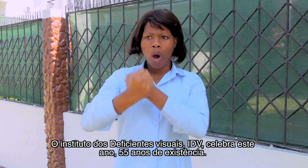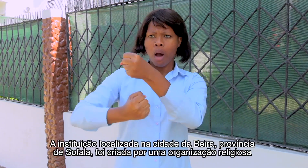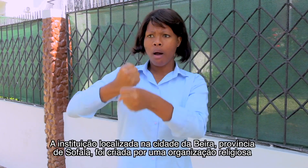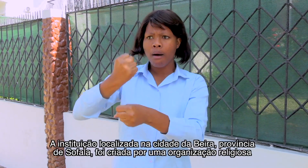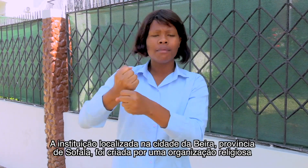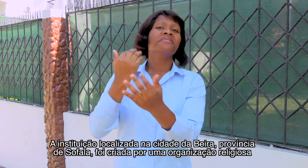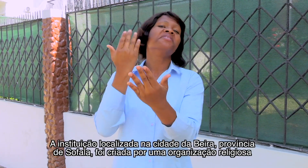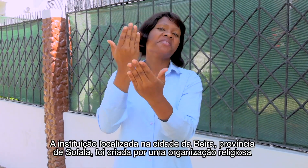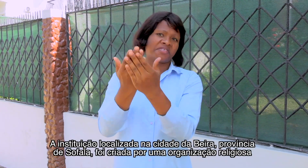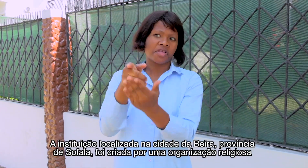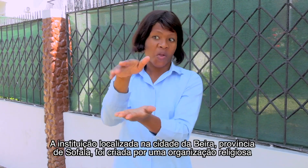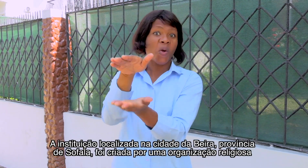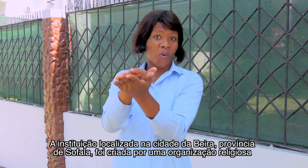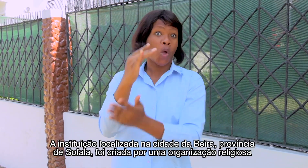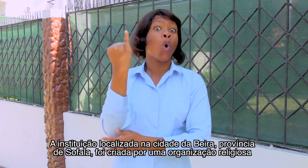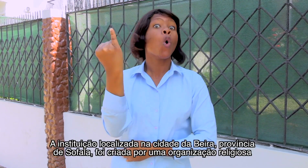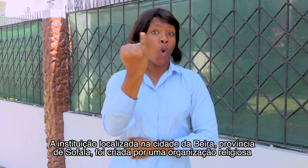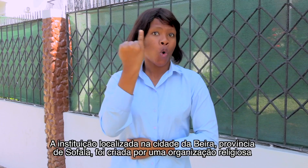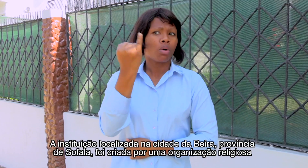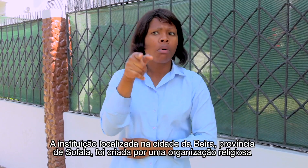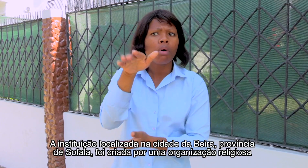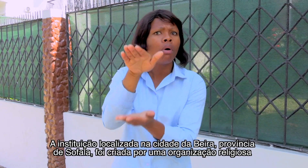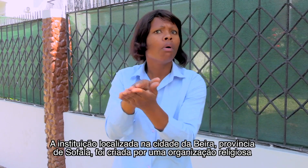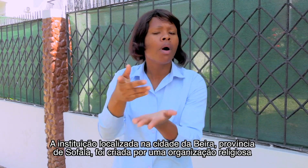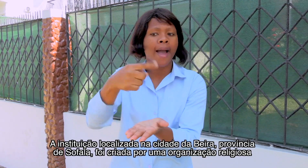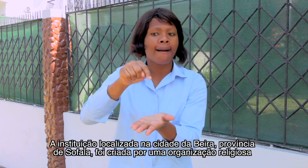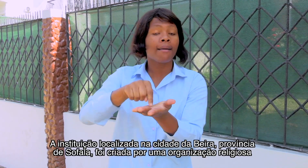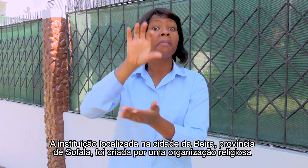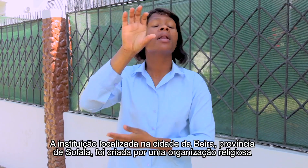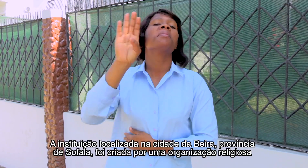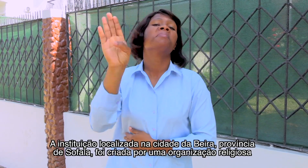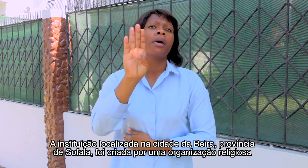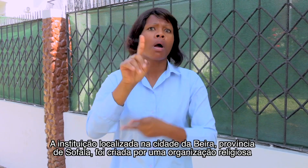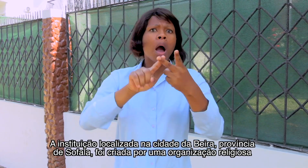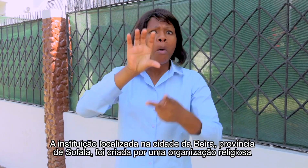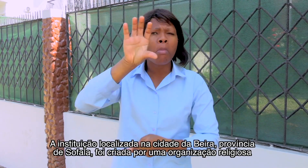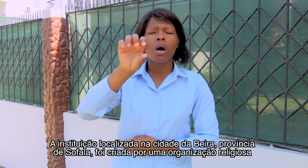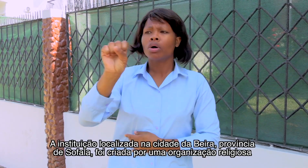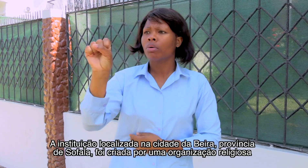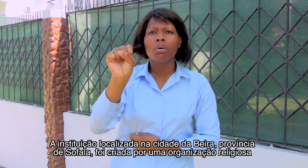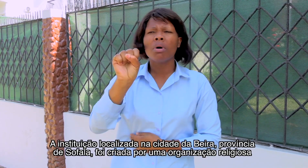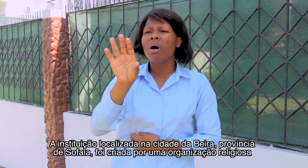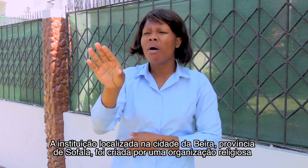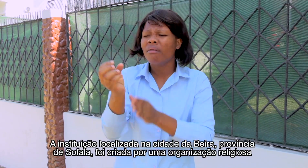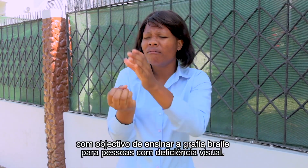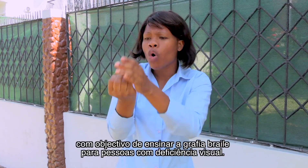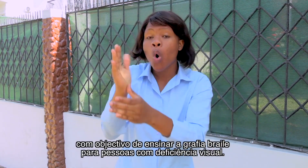a instituição localizada na cidade da beira província de Sofala foi criada por uma organização religiosa com o objetivo